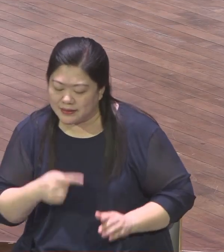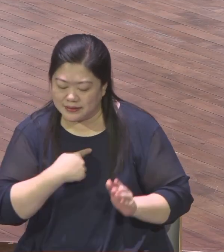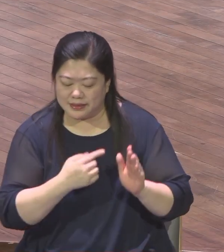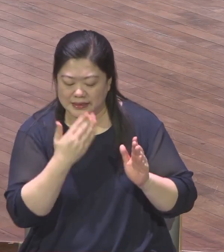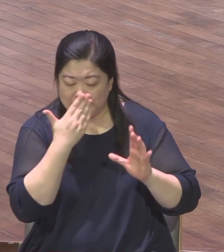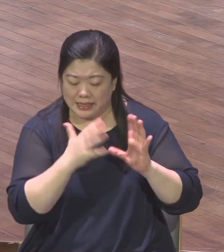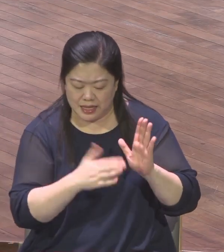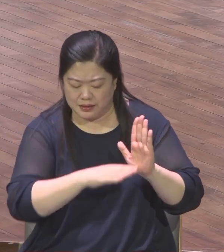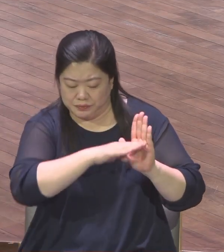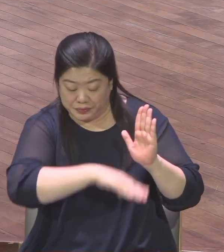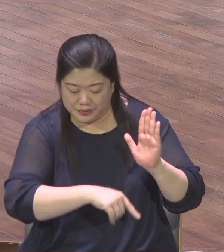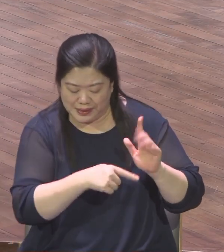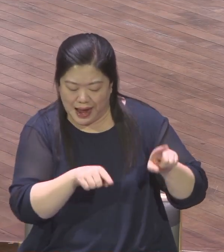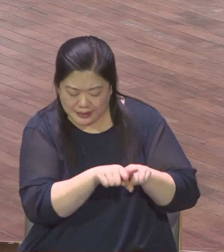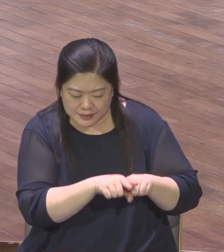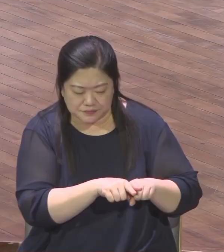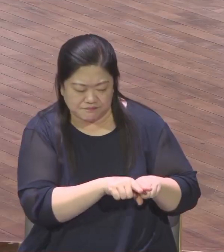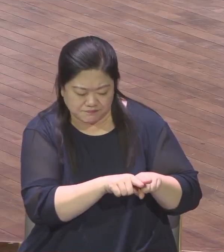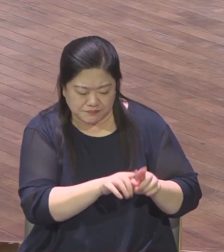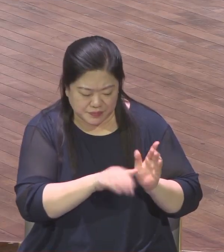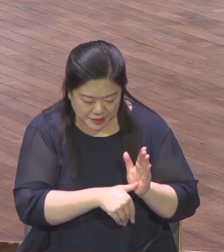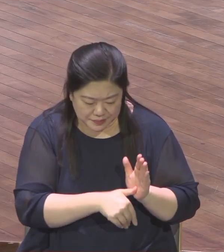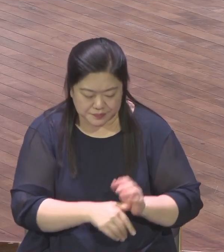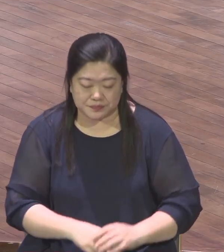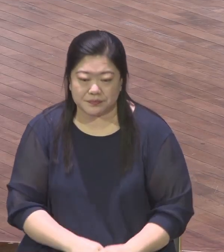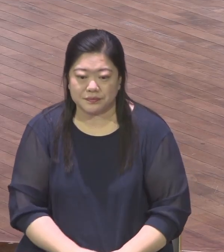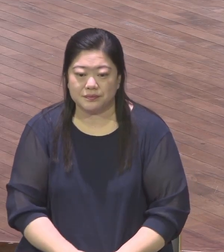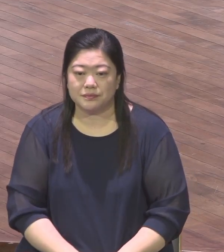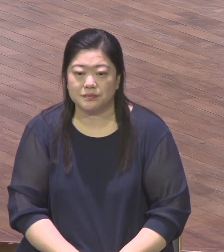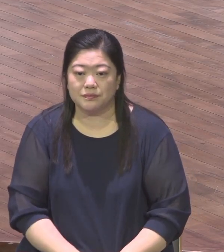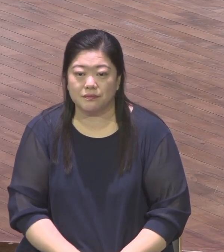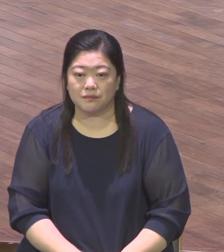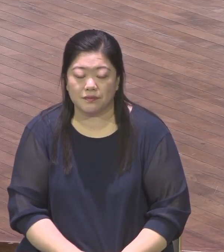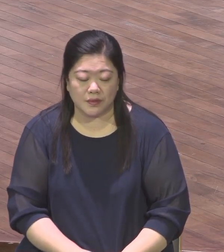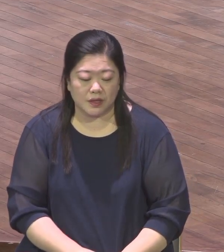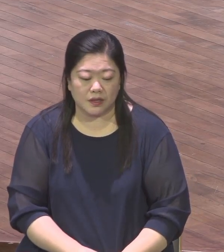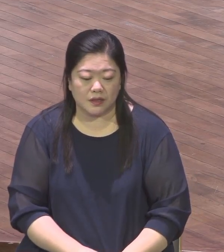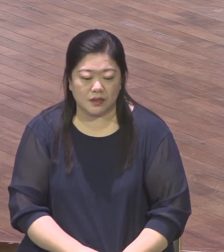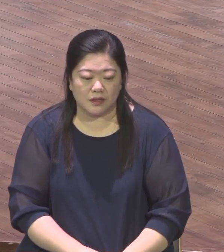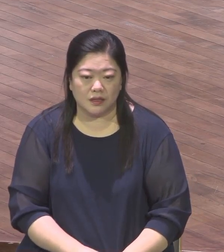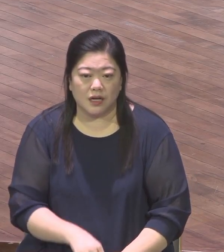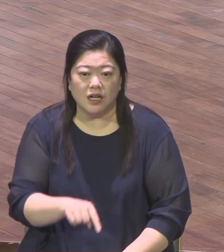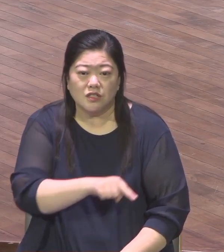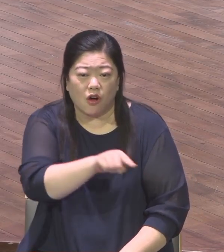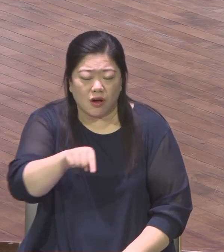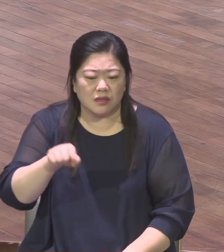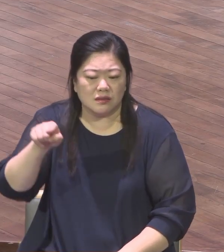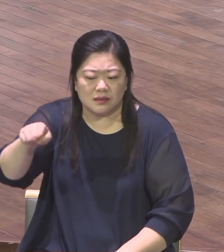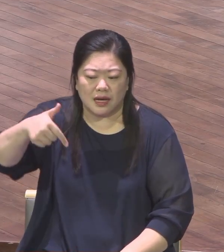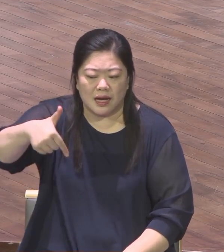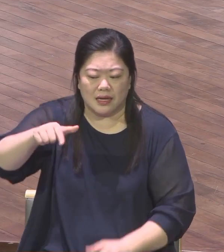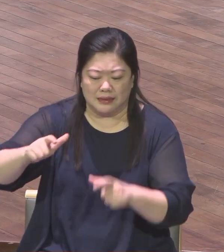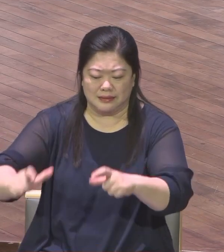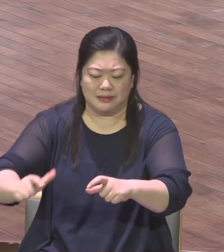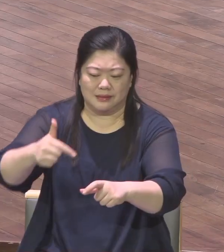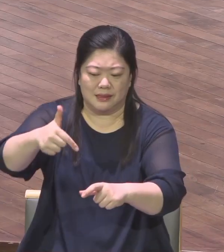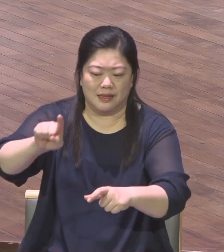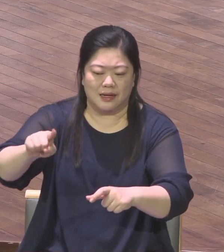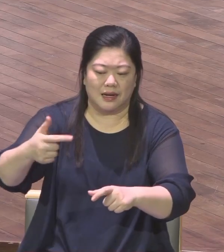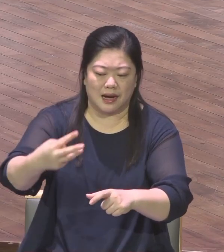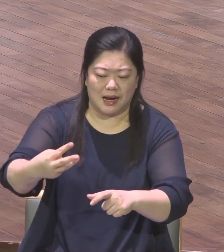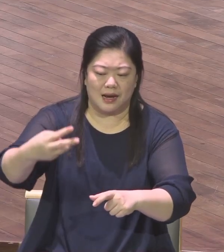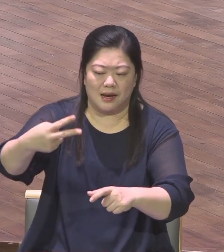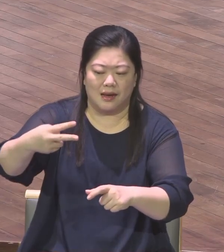향해서 이렇게 선포를 합니다. 너희는 갈대아 사람을 섬기기를 두려워하지 말고 이 땅에